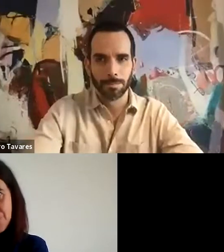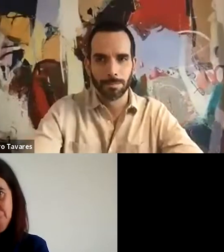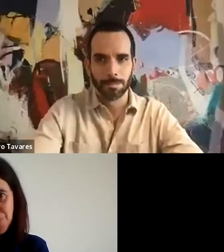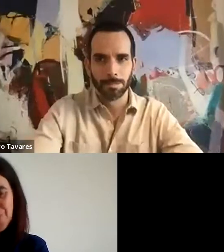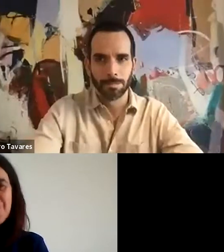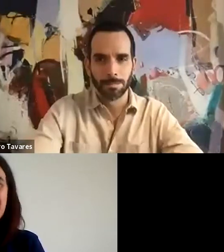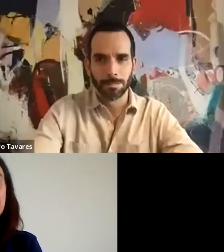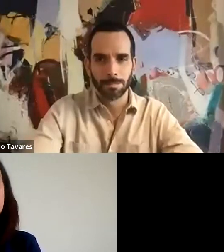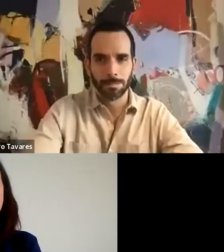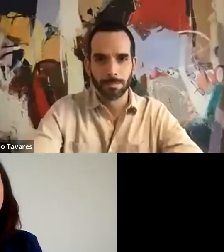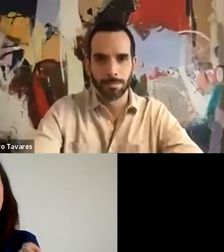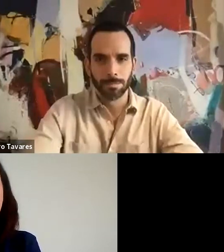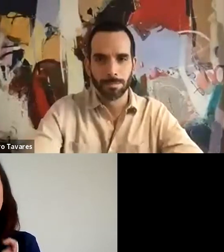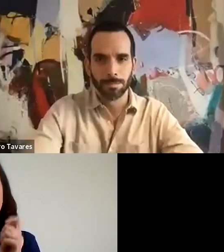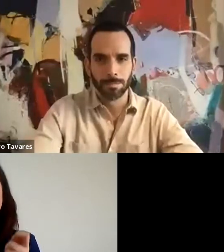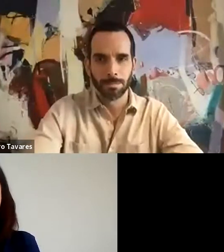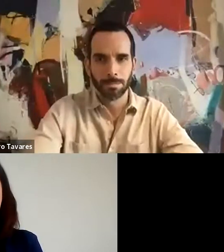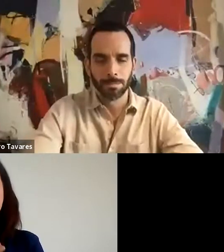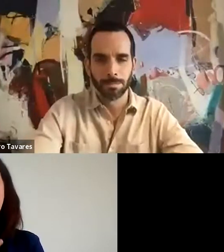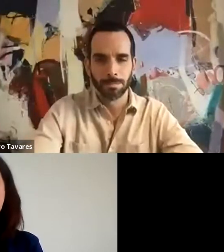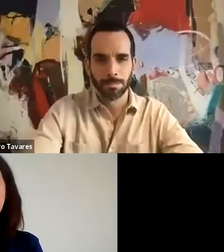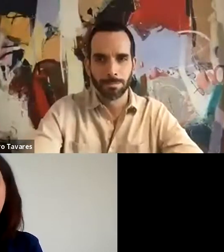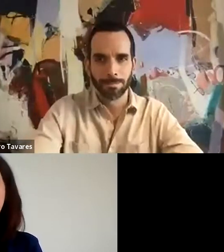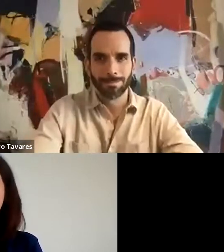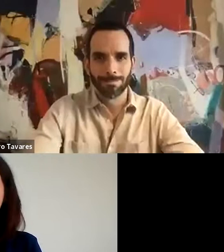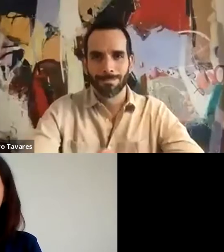Vou então passar a palavra ao Dr. Pedro Tavares.